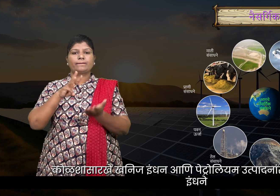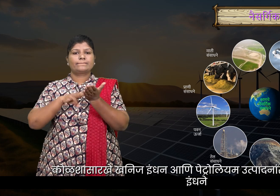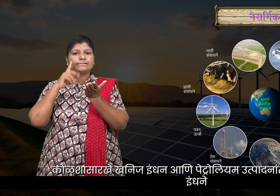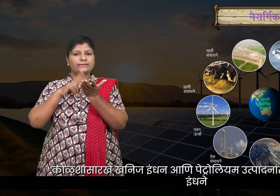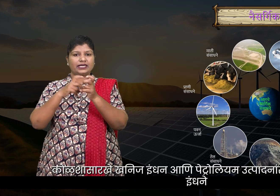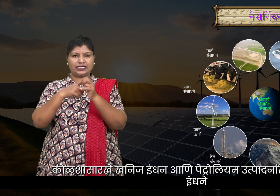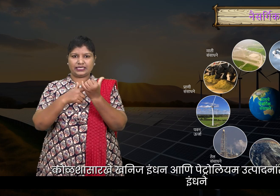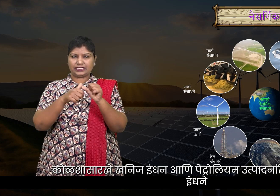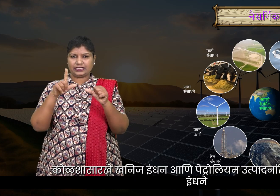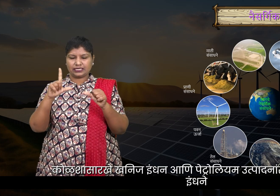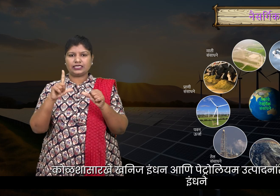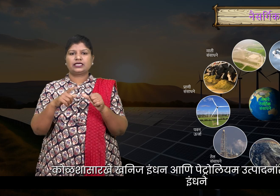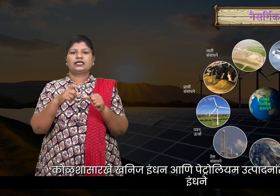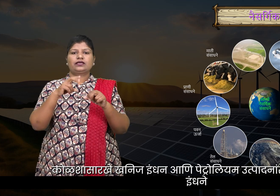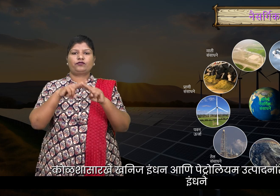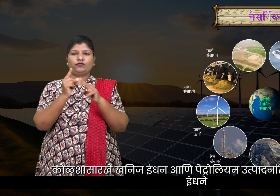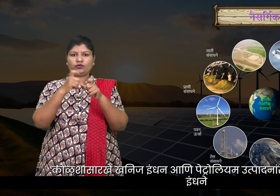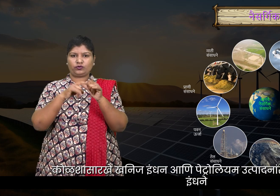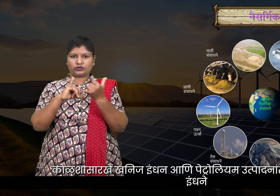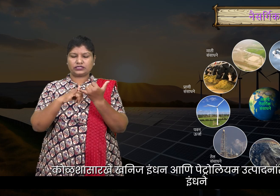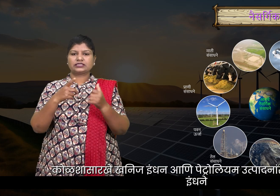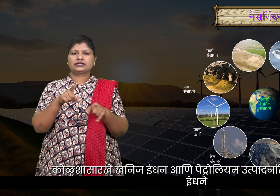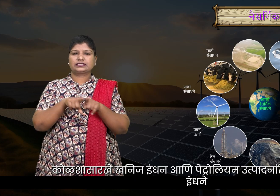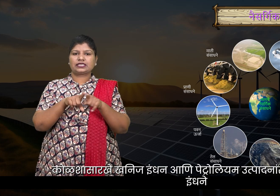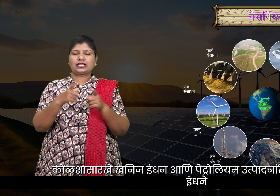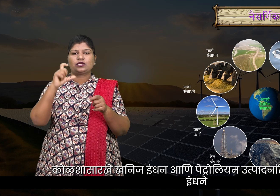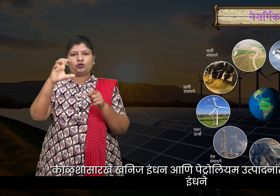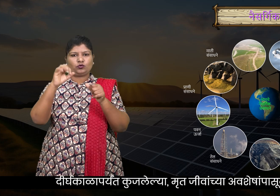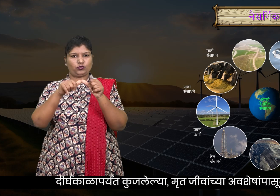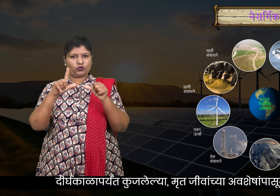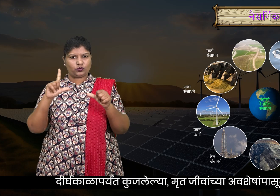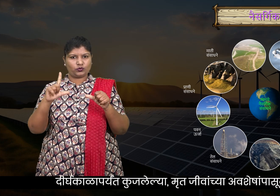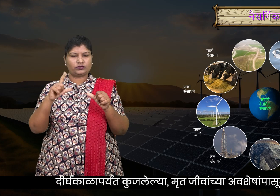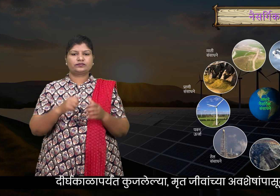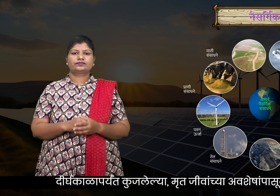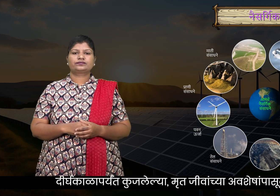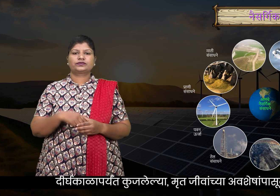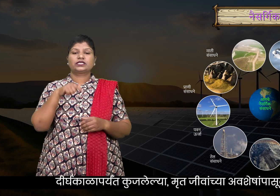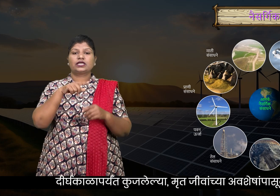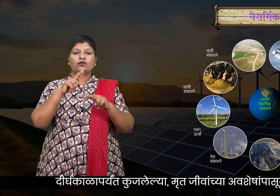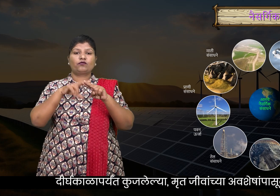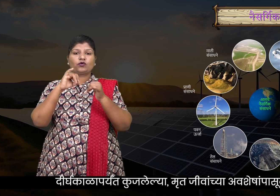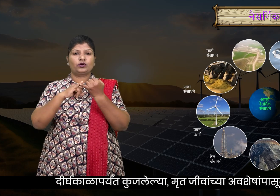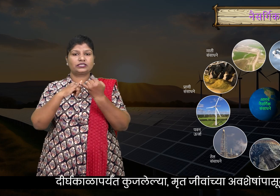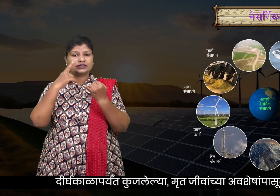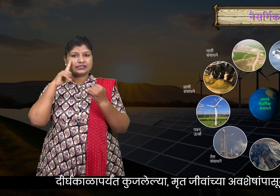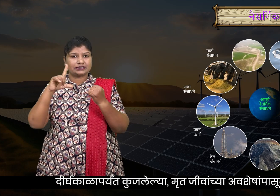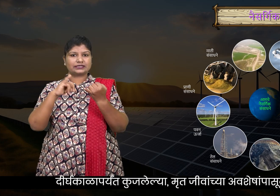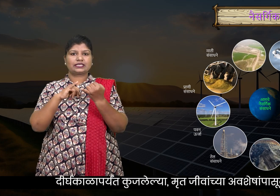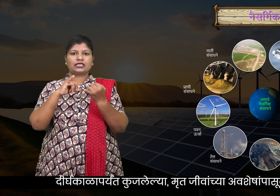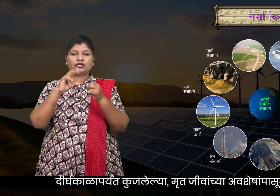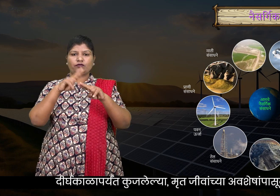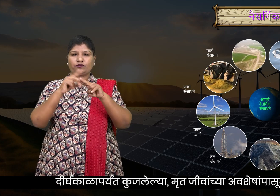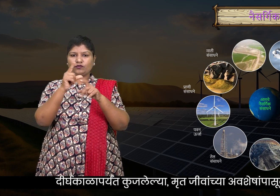कोळशासारखे खनिज इंधन आणि पेट्रोलियम उत्पादनांसारखे जीवाश्म इंधने दीर्घकाळापर्यंत कुजलेल्या